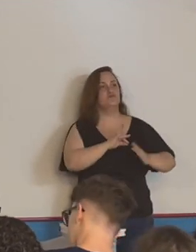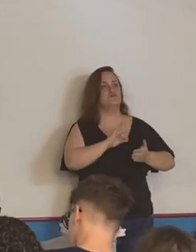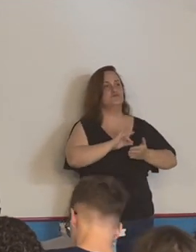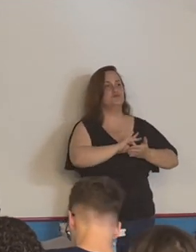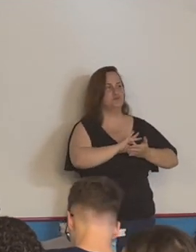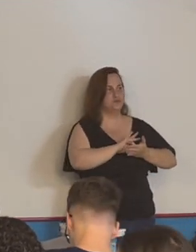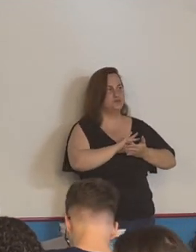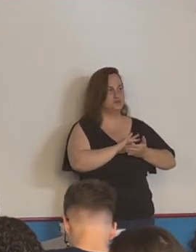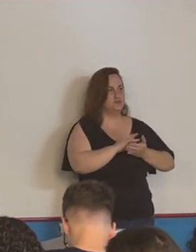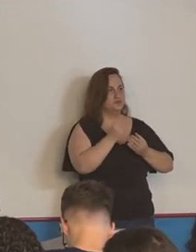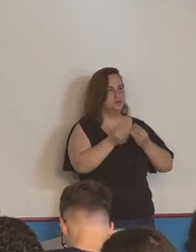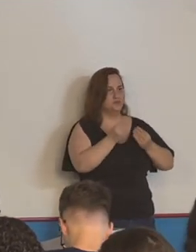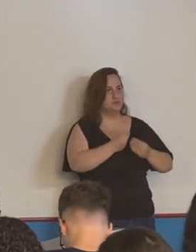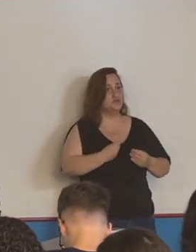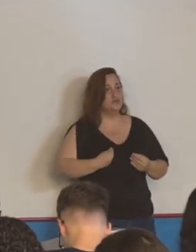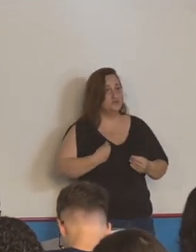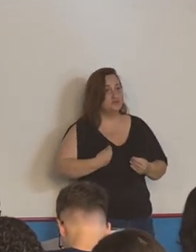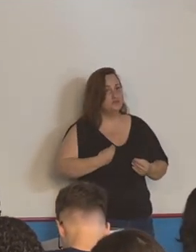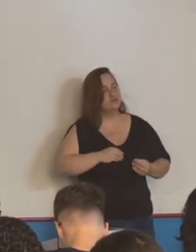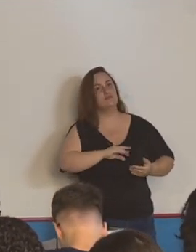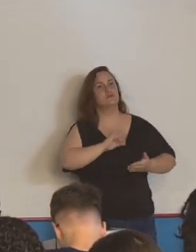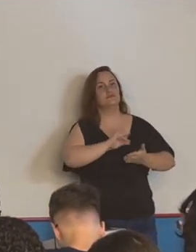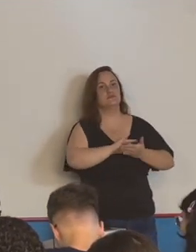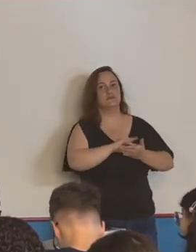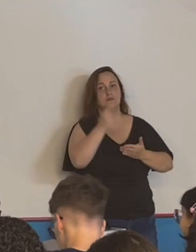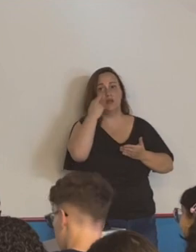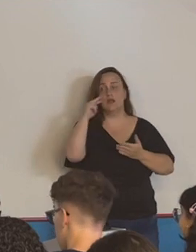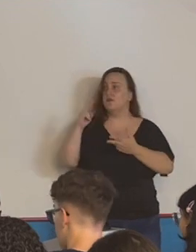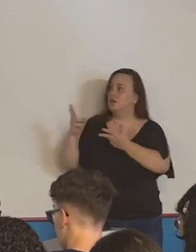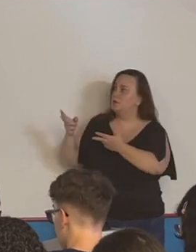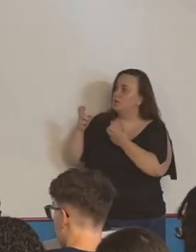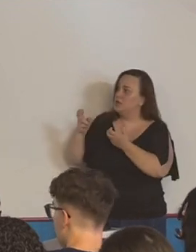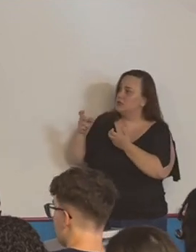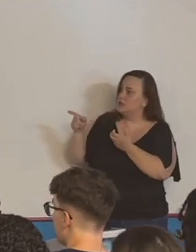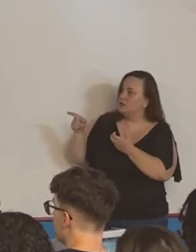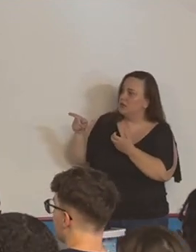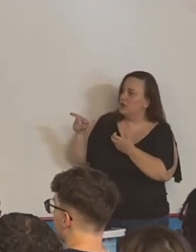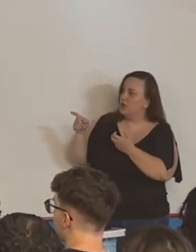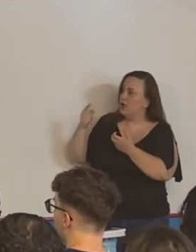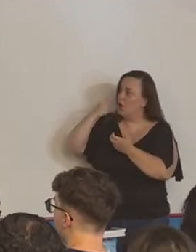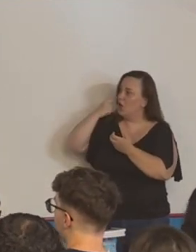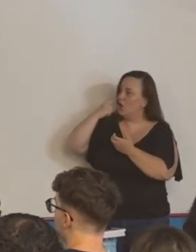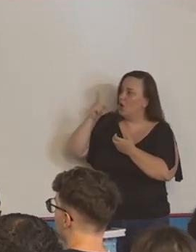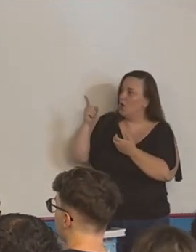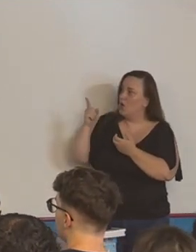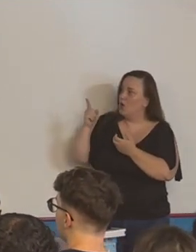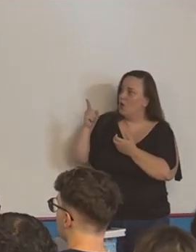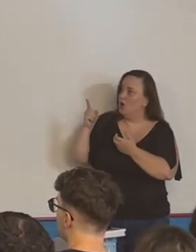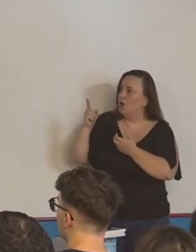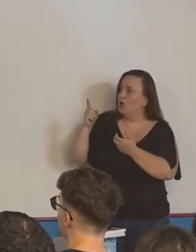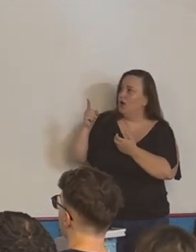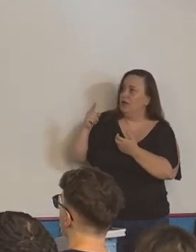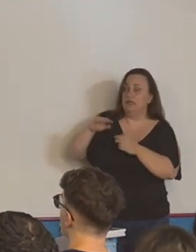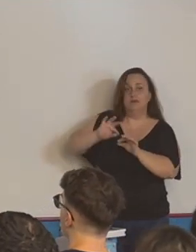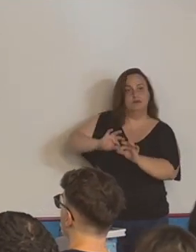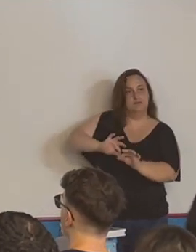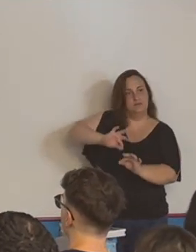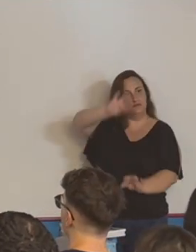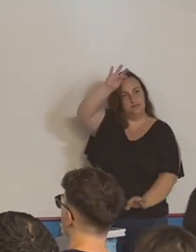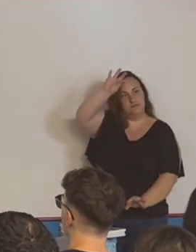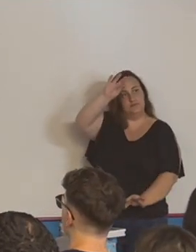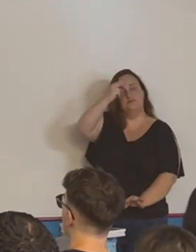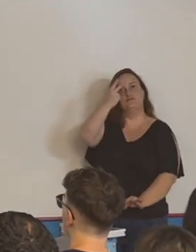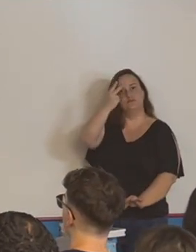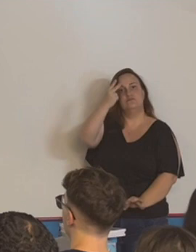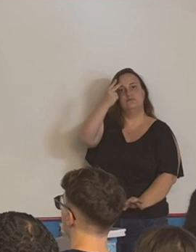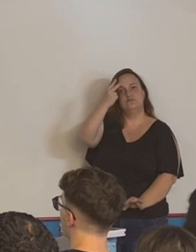ideia, essa tela é maior do que essa. É, essa tela tem 2 por.